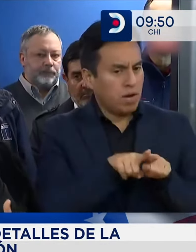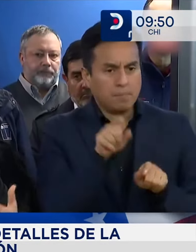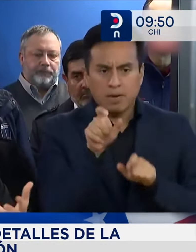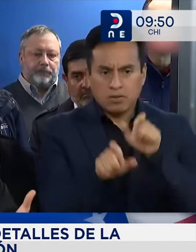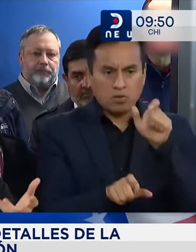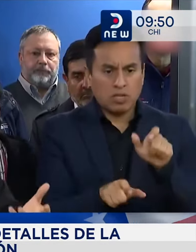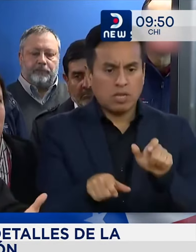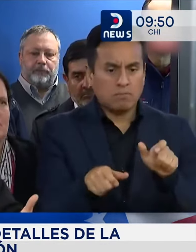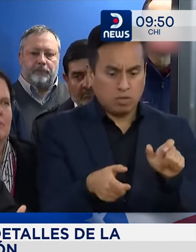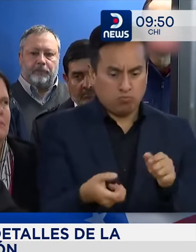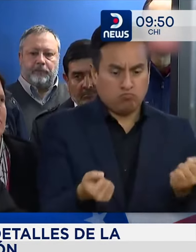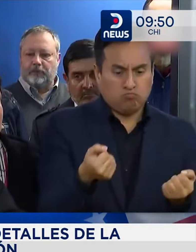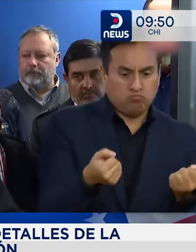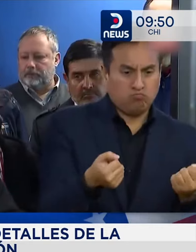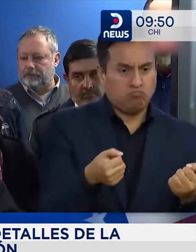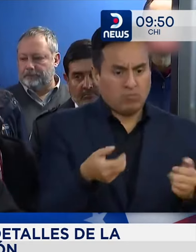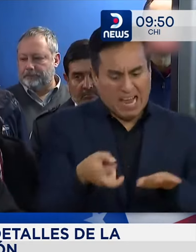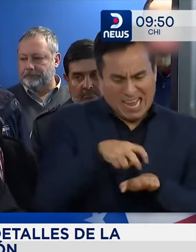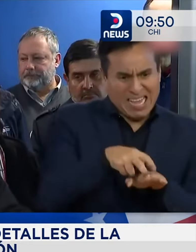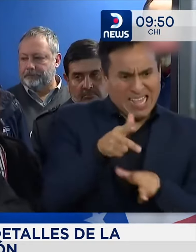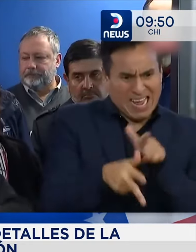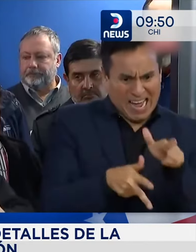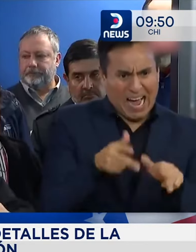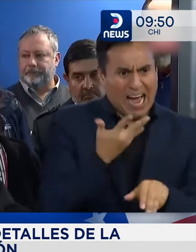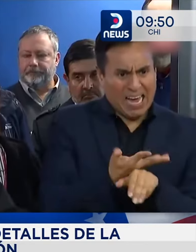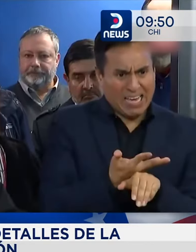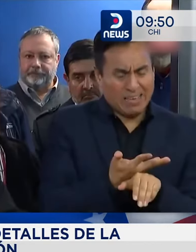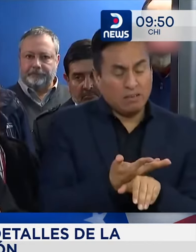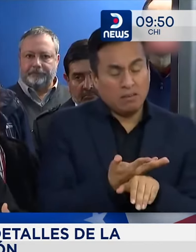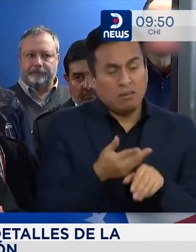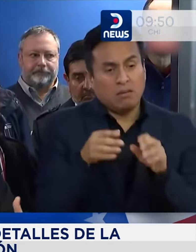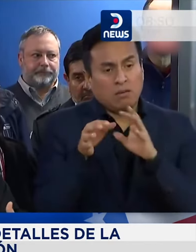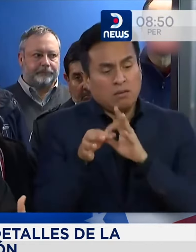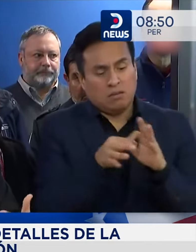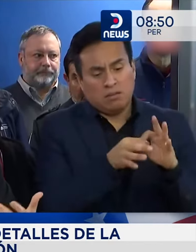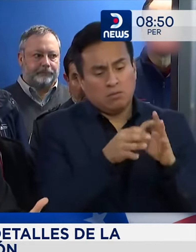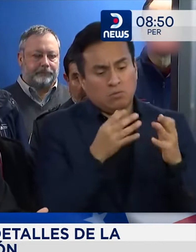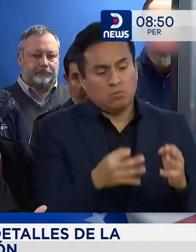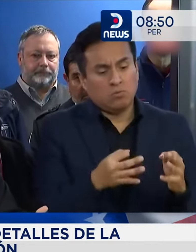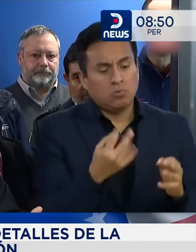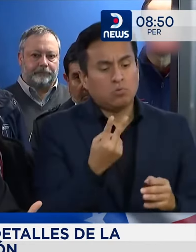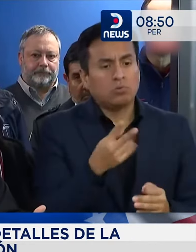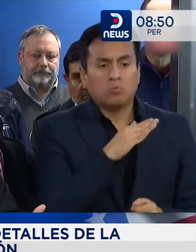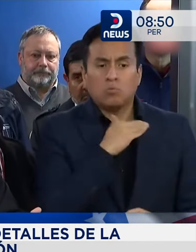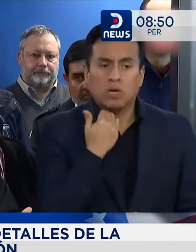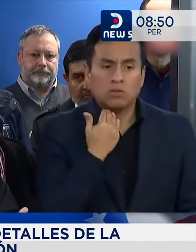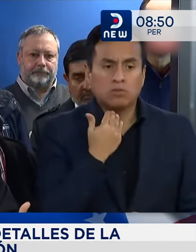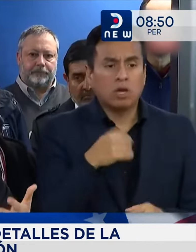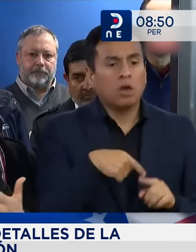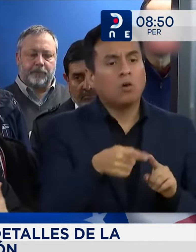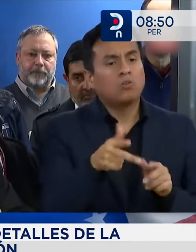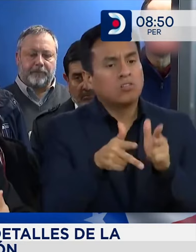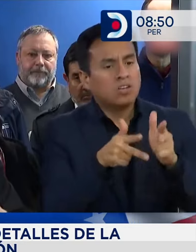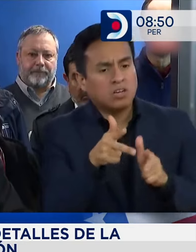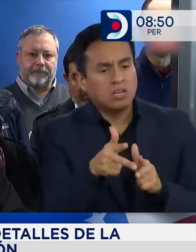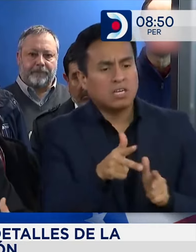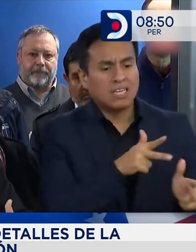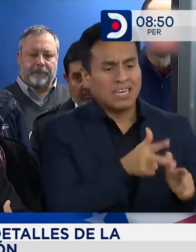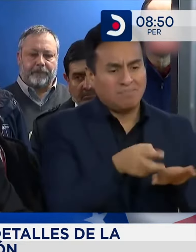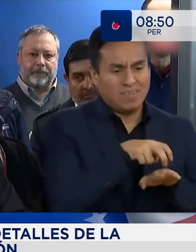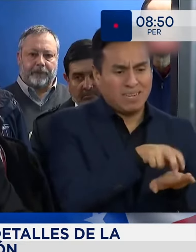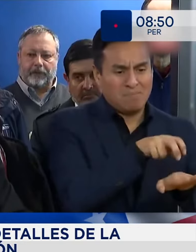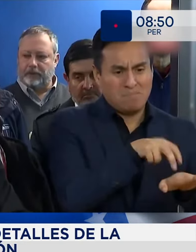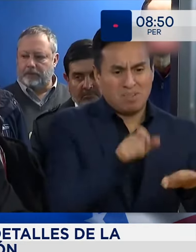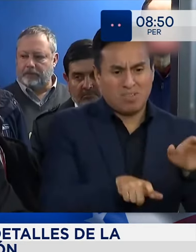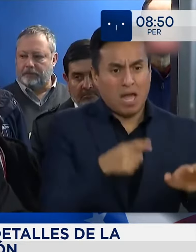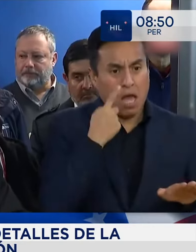personas tripulación que va en en en el tren y que en esta ocasión bueno se ocasionaron dos muertos en el otro tren y y en el tren de pasajeros